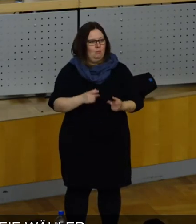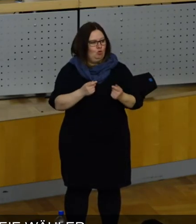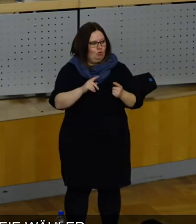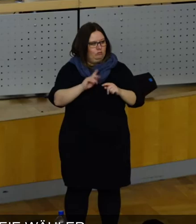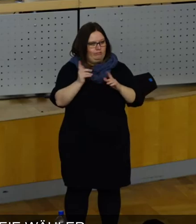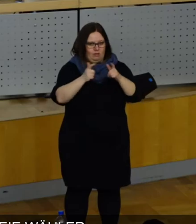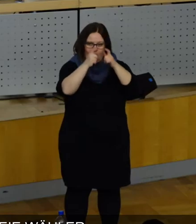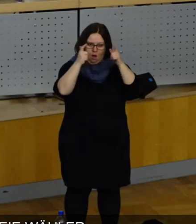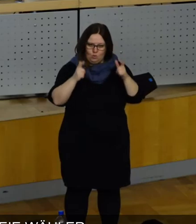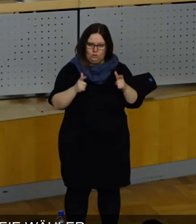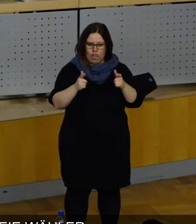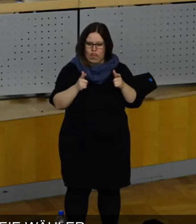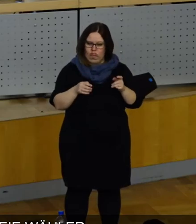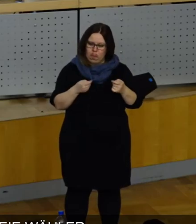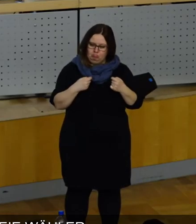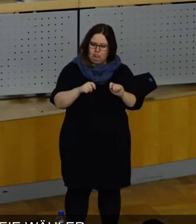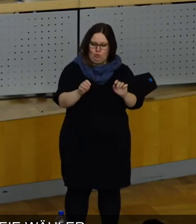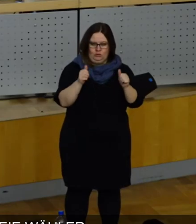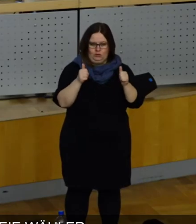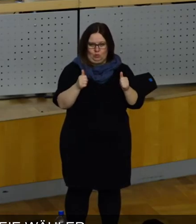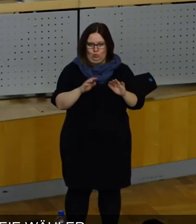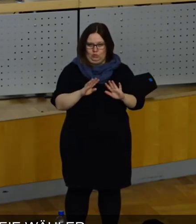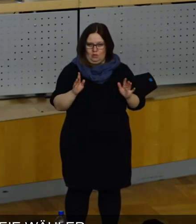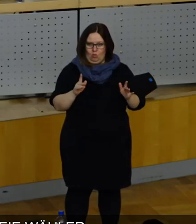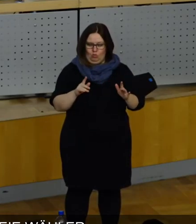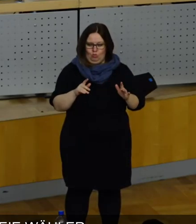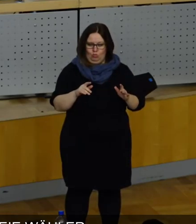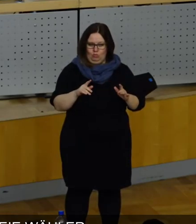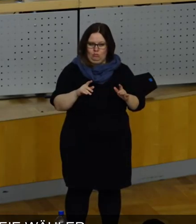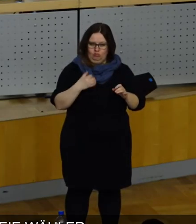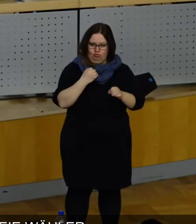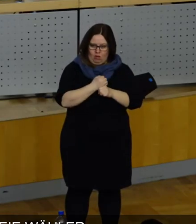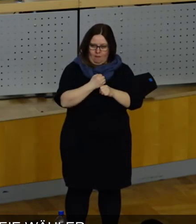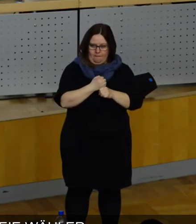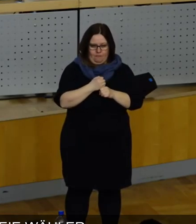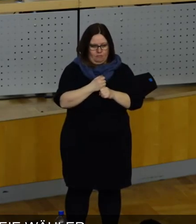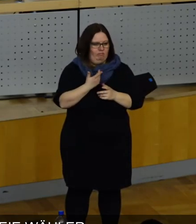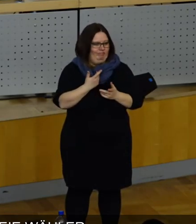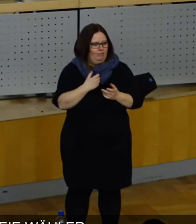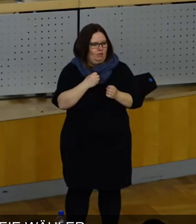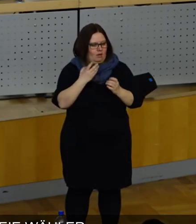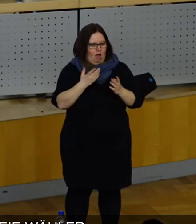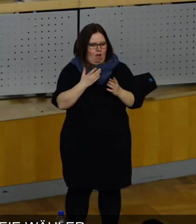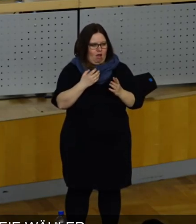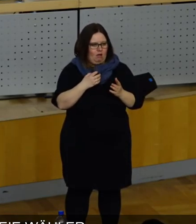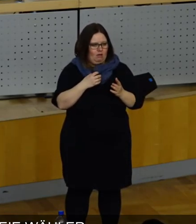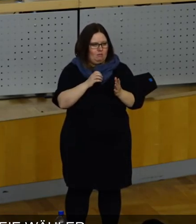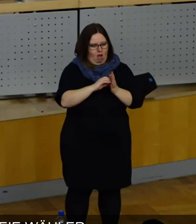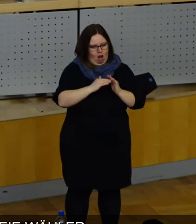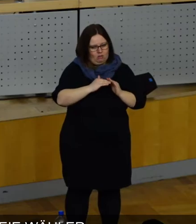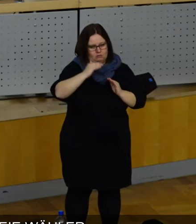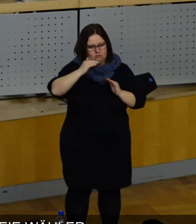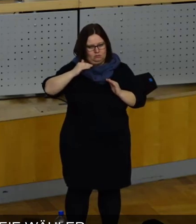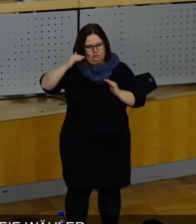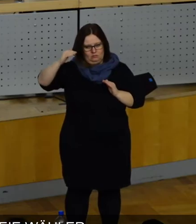solides Haus unterliegt buchhalterisch den jeweiligen Marktschwankungen, aber als